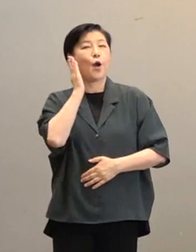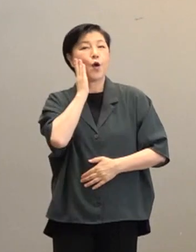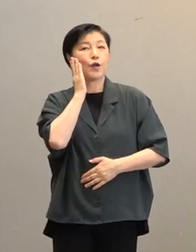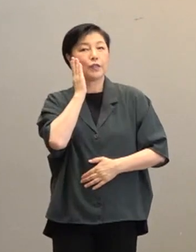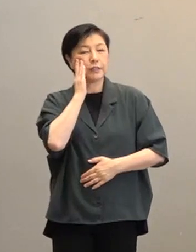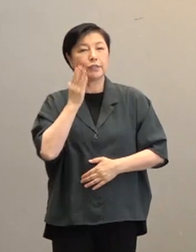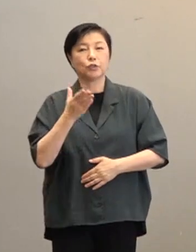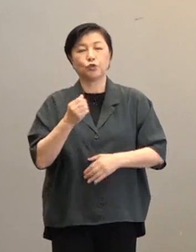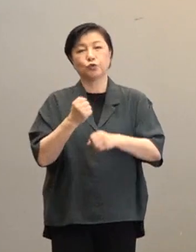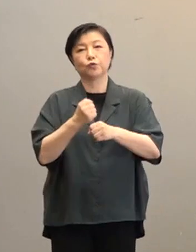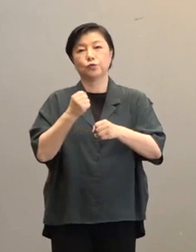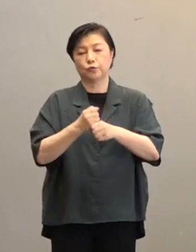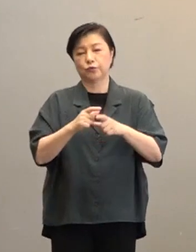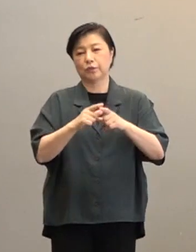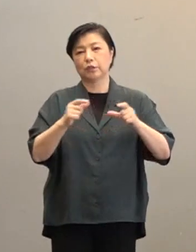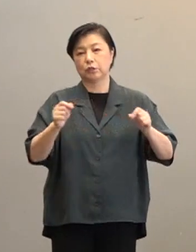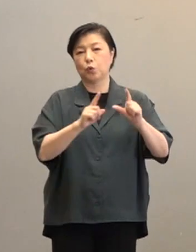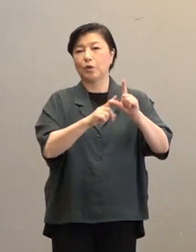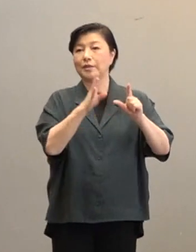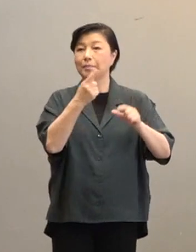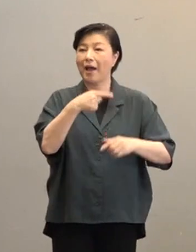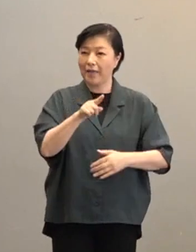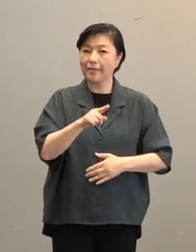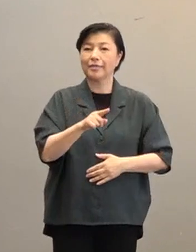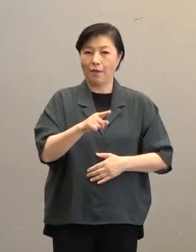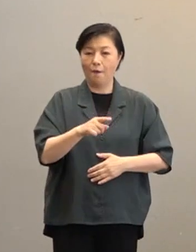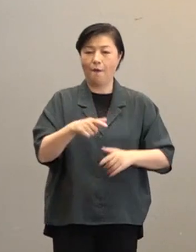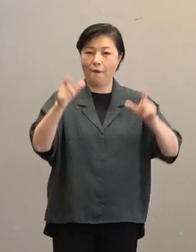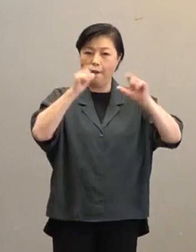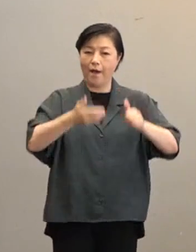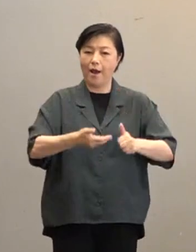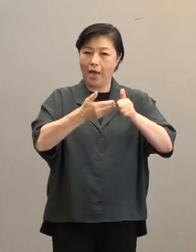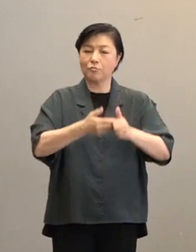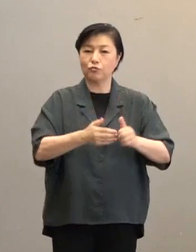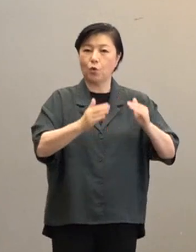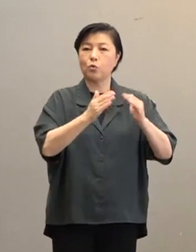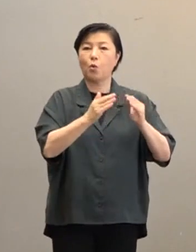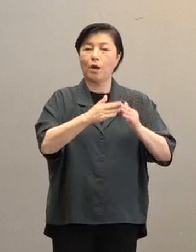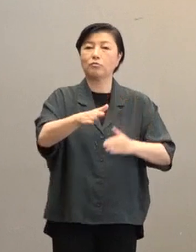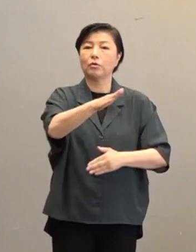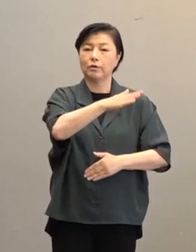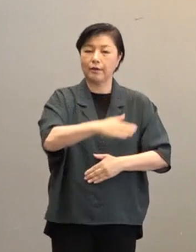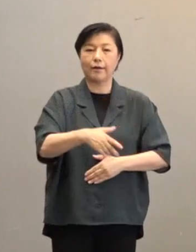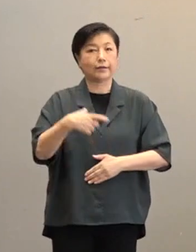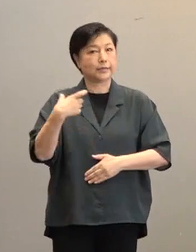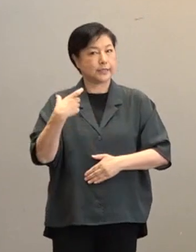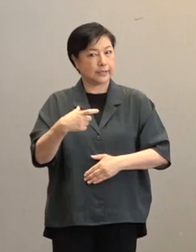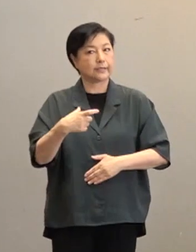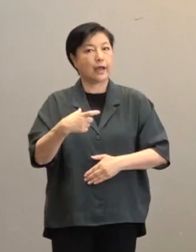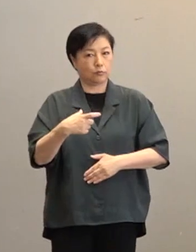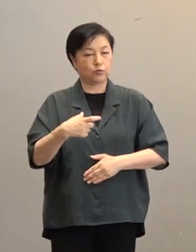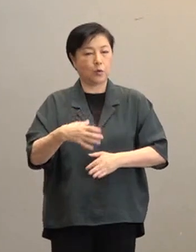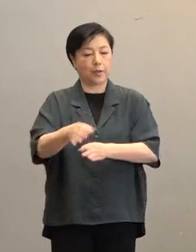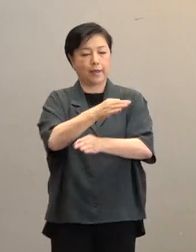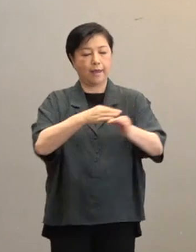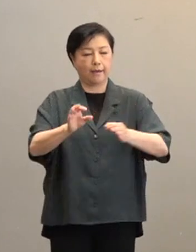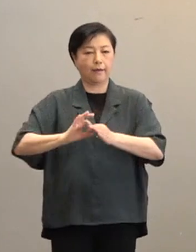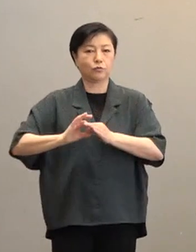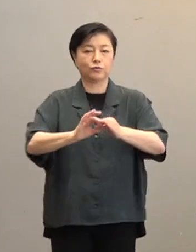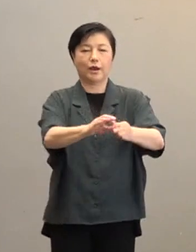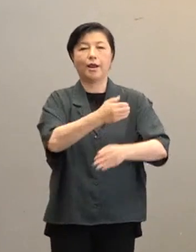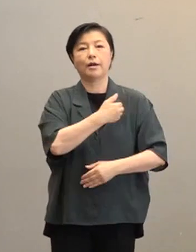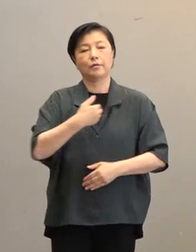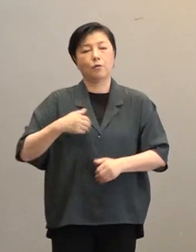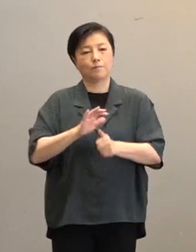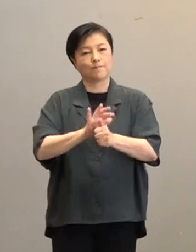産される、日本の千葉県の酪農農家の方々がしっかりと計画続けられるようにし